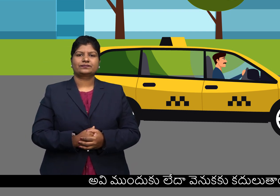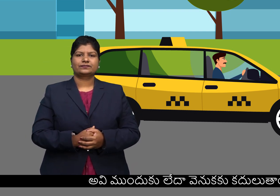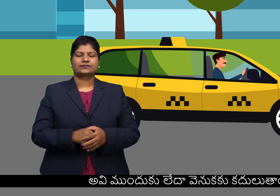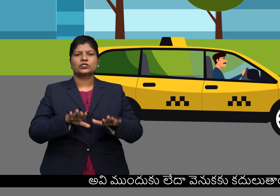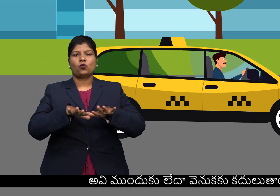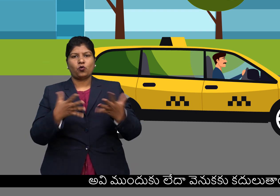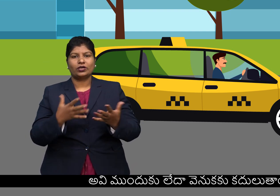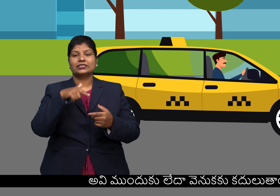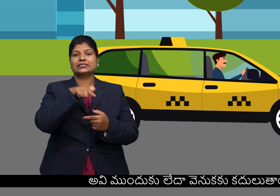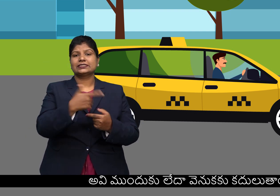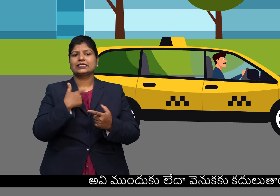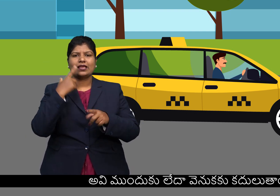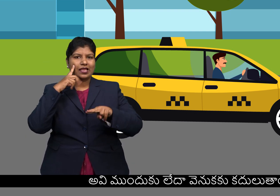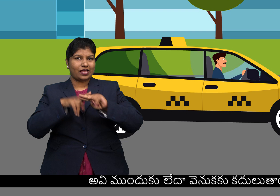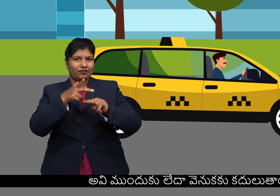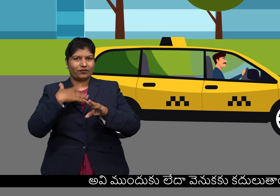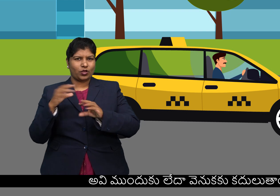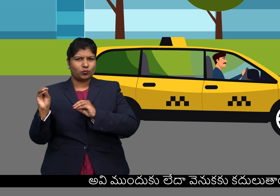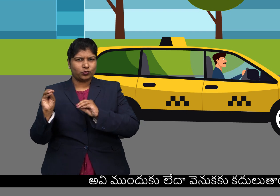అవి ముందుకు లేదా వెనుకకు కదులుతాయి.